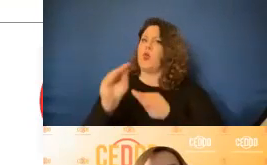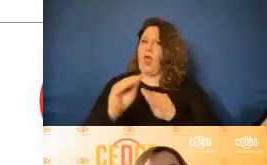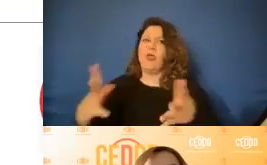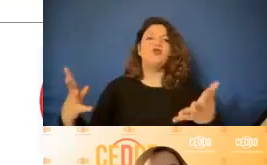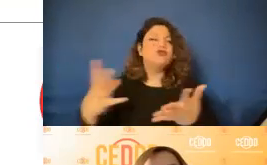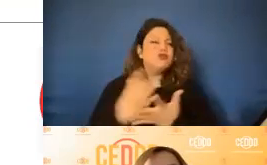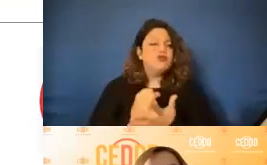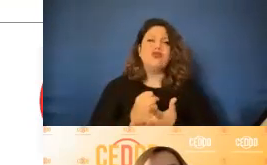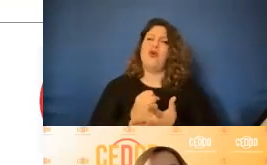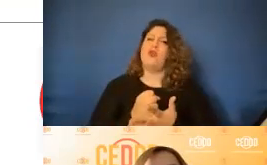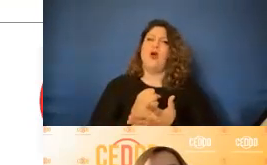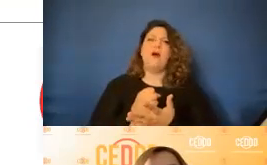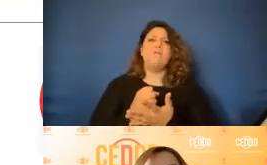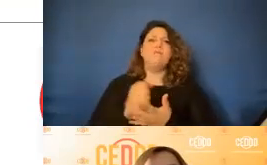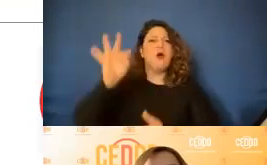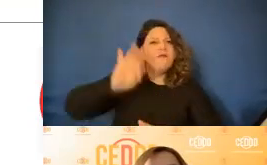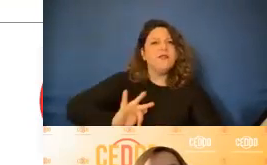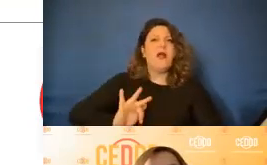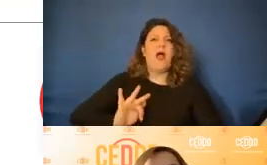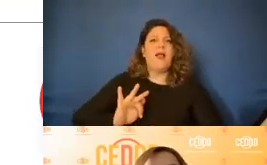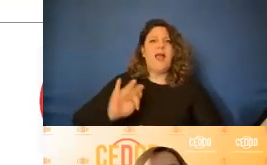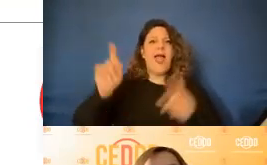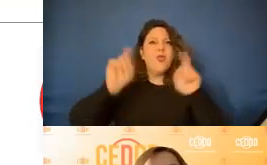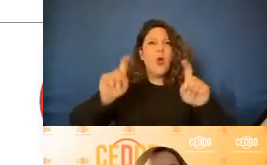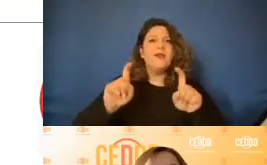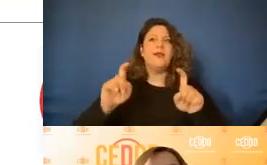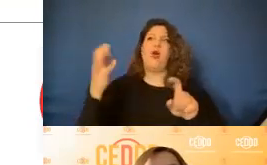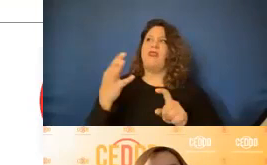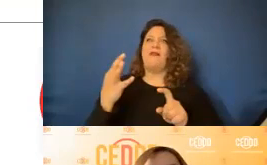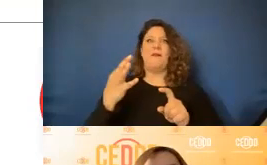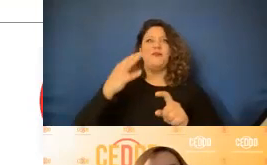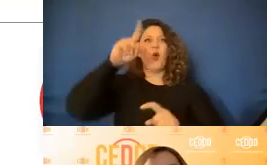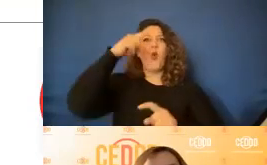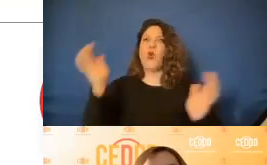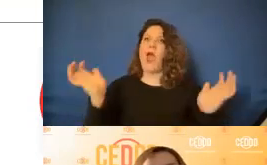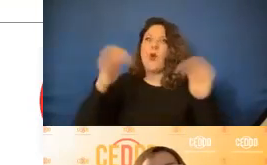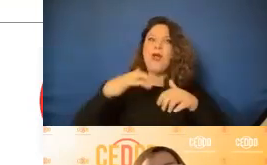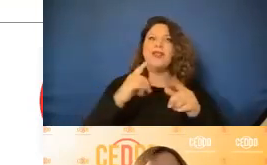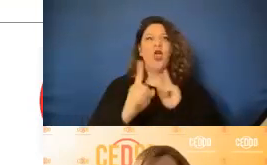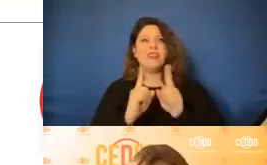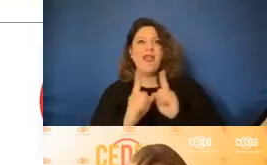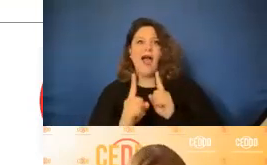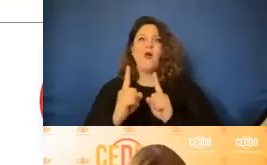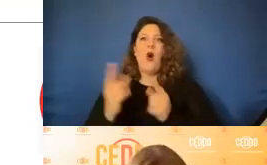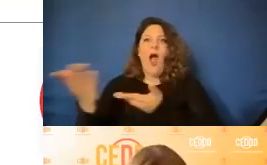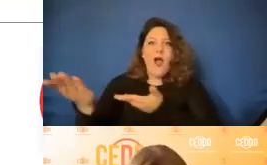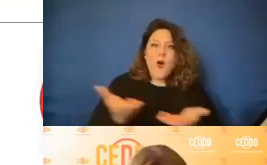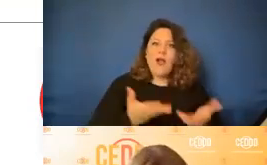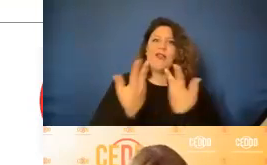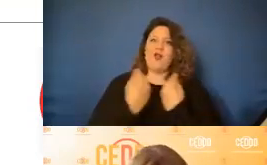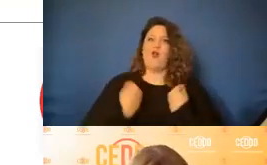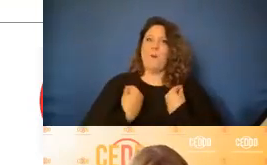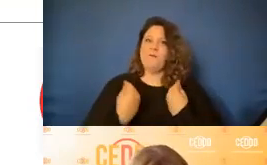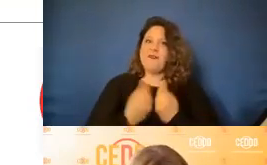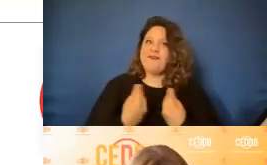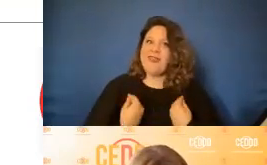en las tareas educativas una integración de la cultura del encuentro, del diálogo, la acogida, la convivencia y trabajar para que haya